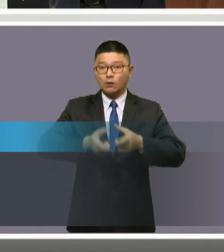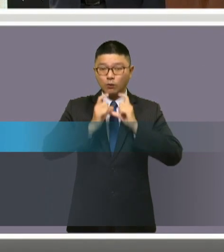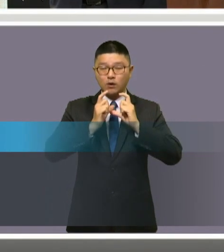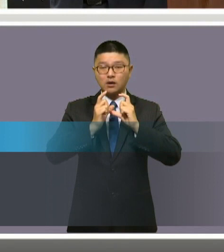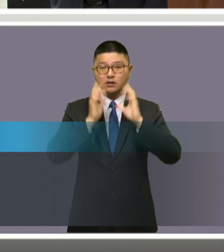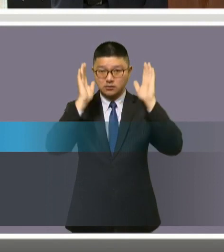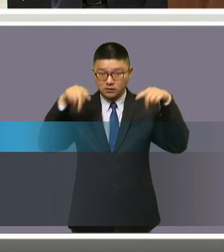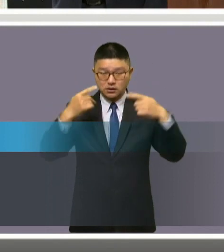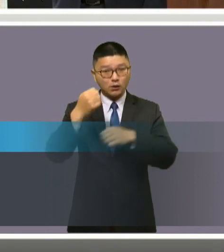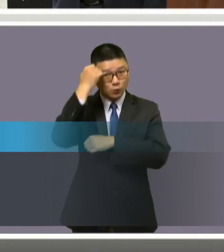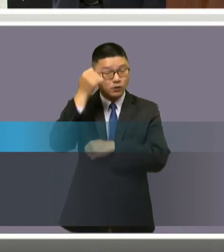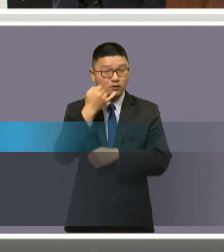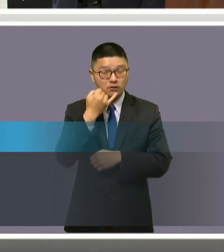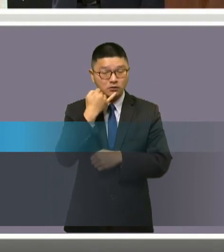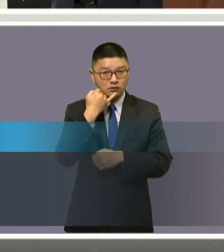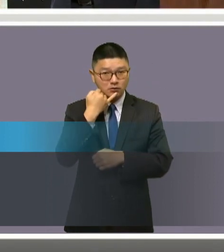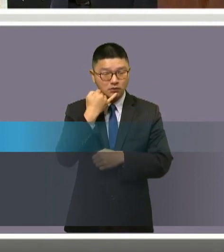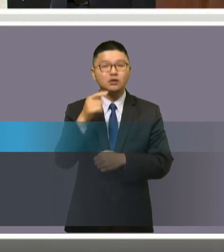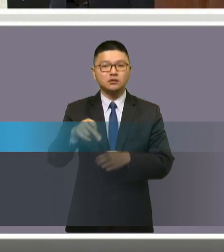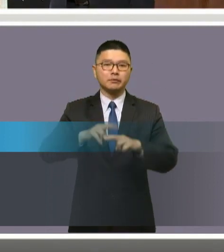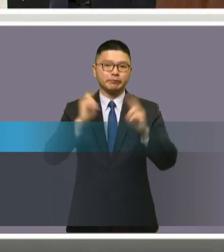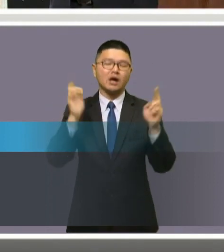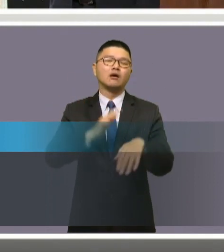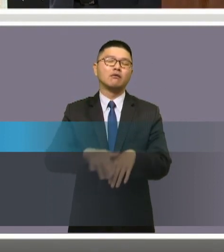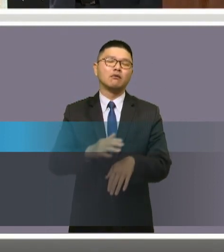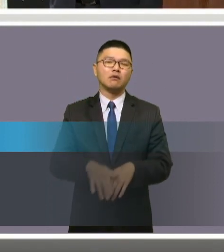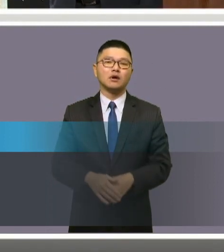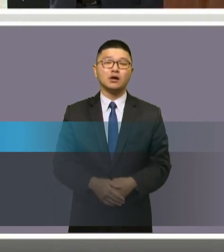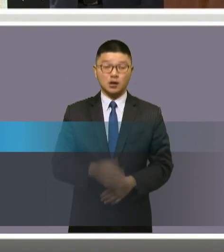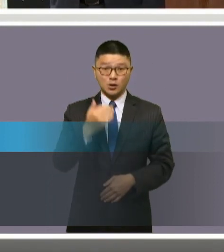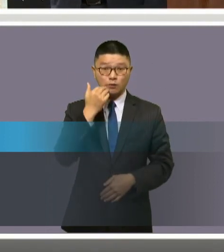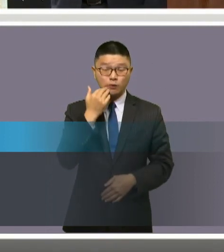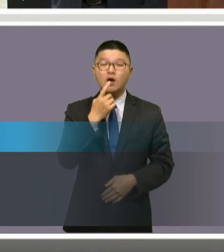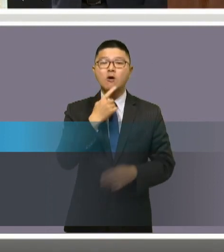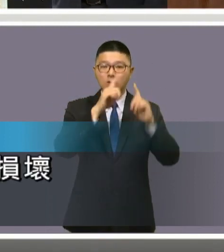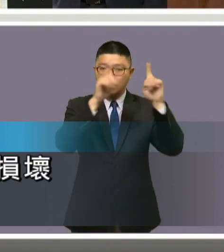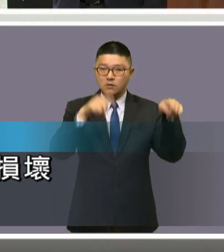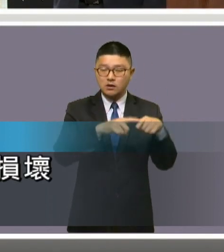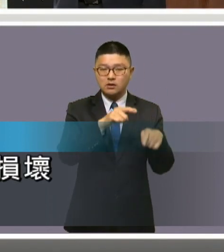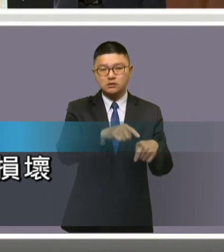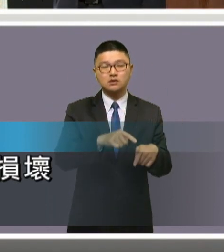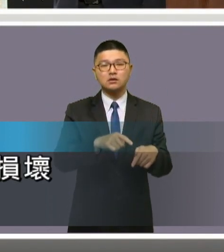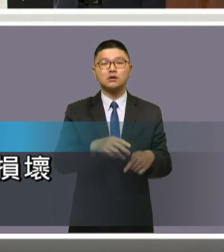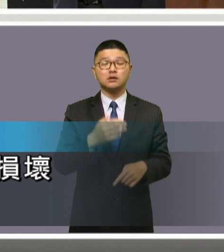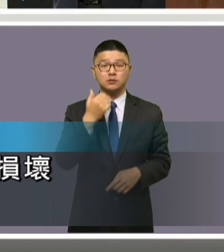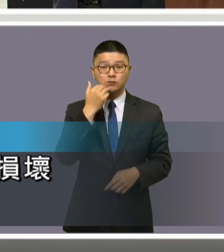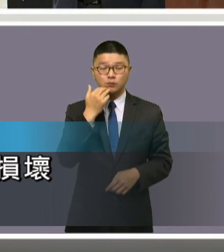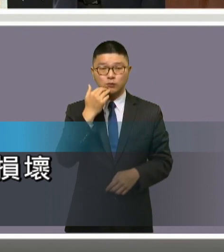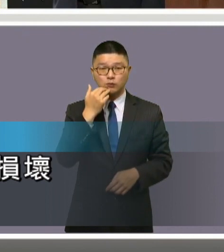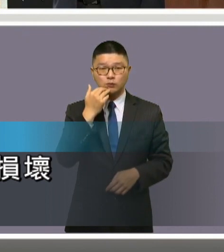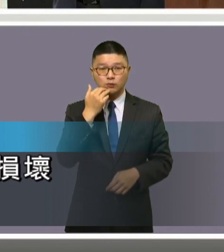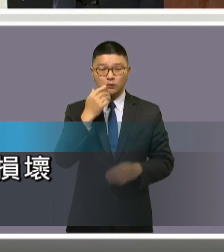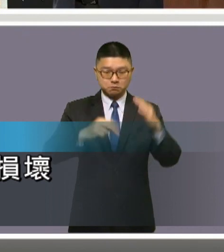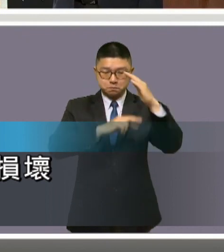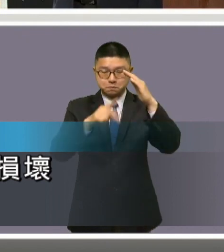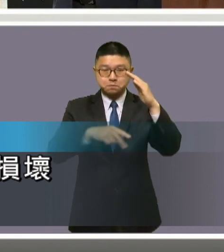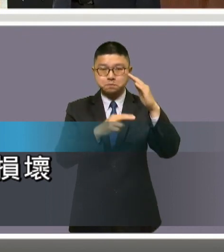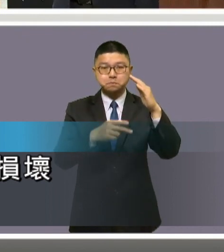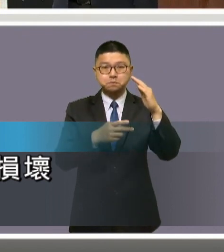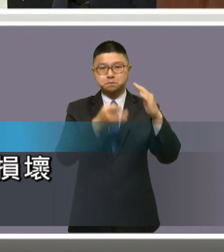状态的话，那原则上会进行修缮。那可是，在红单的部分呢，如果涉及到它的结构已经严重损坏，必